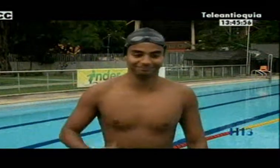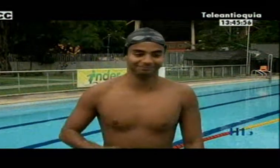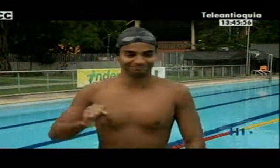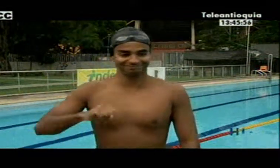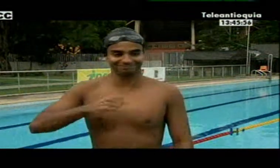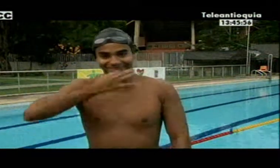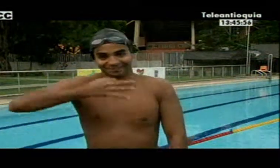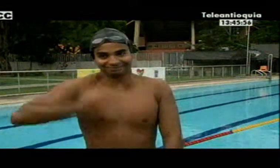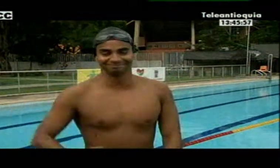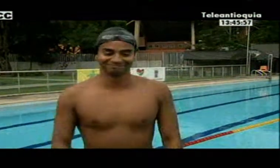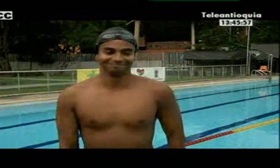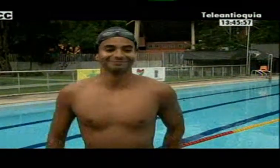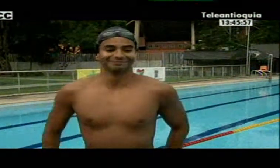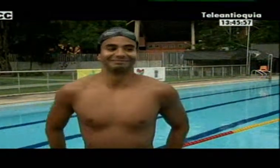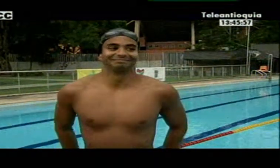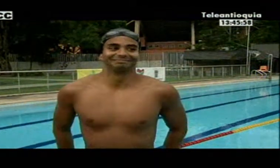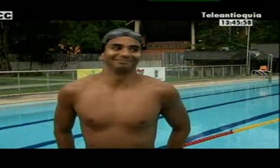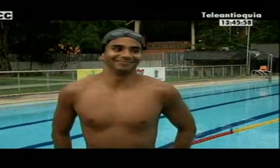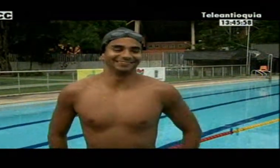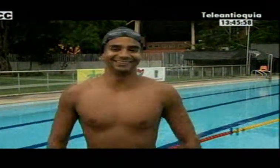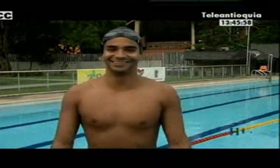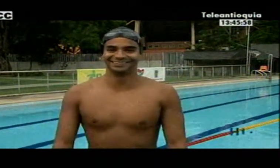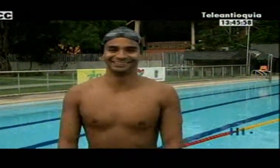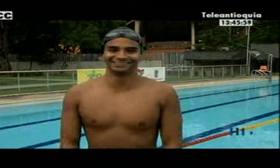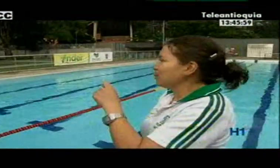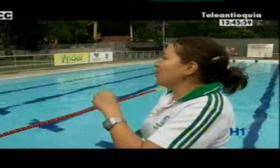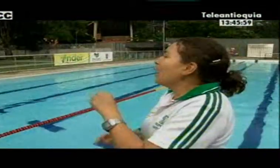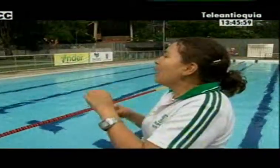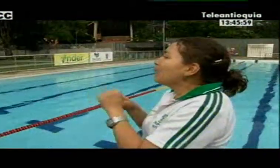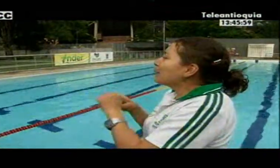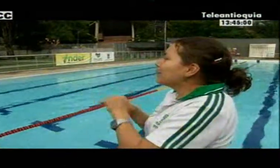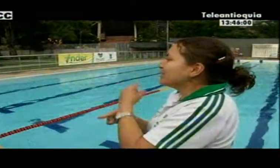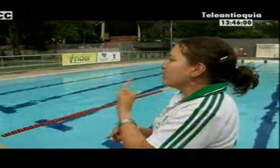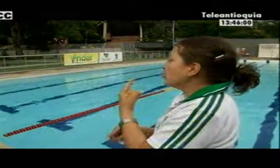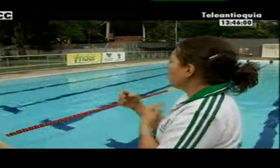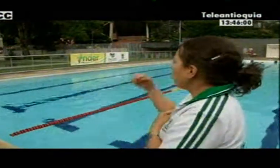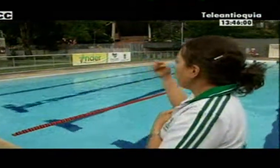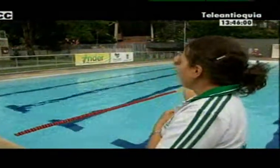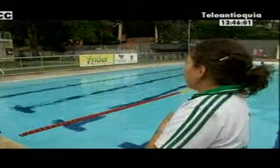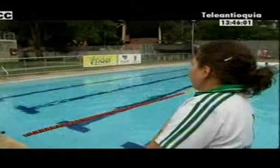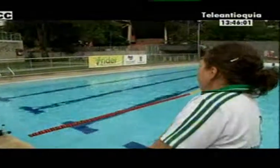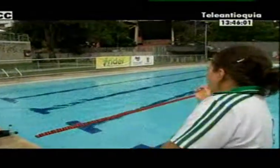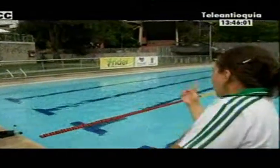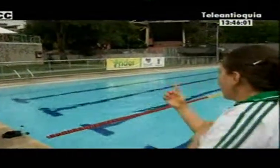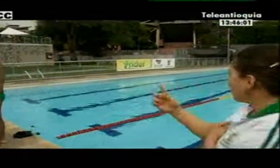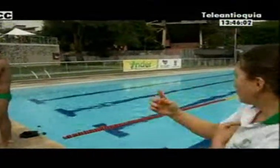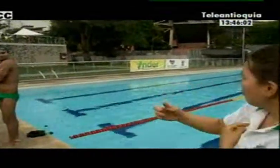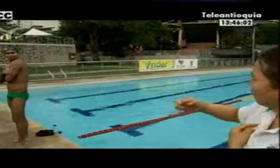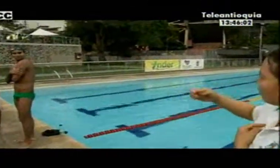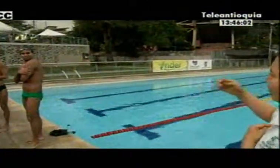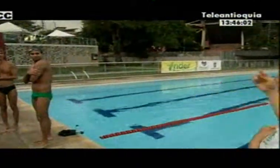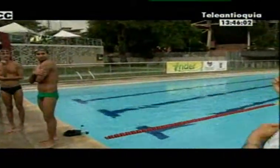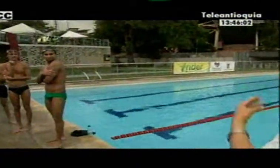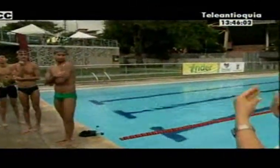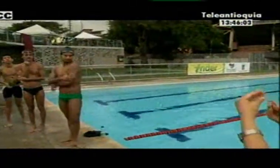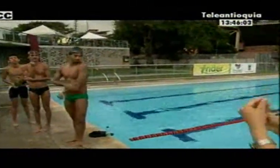profesora es brava, sí, la verdad. Bajo su reserva de señas, estos nadadores se alistan en el ciclo